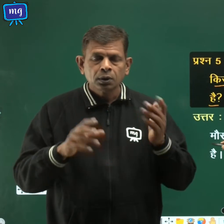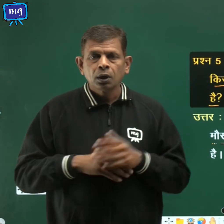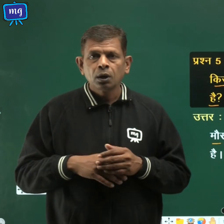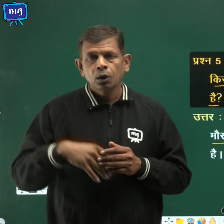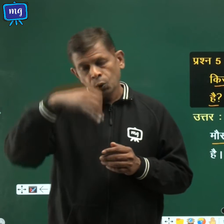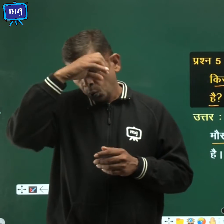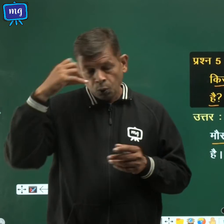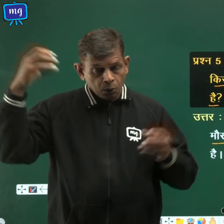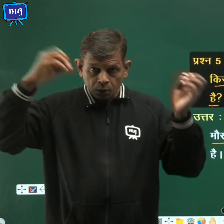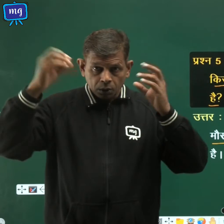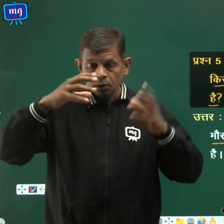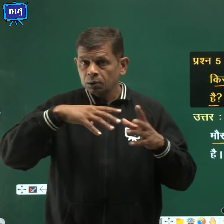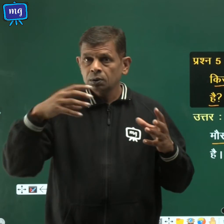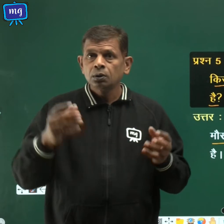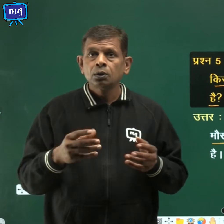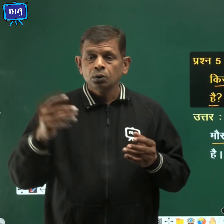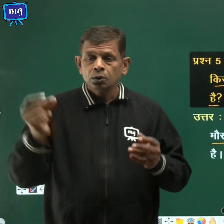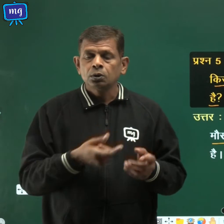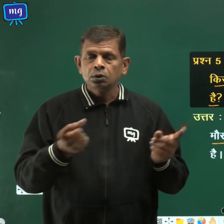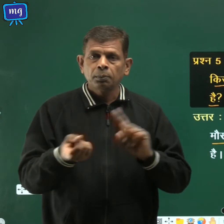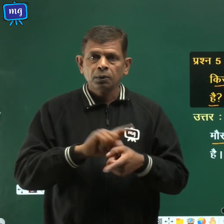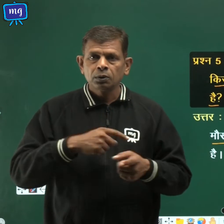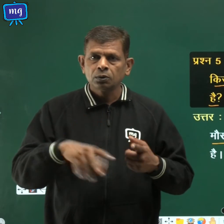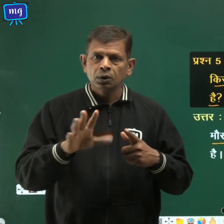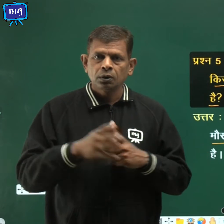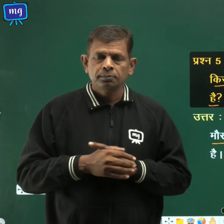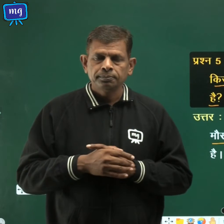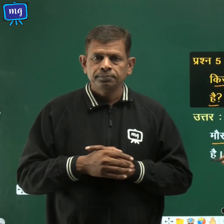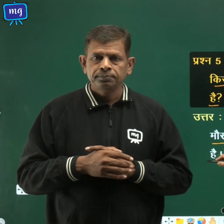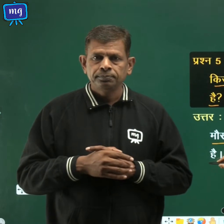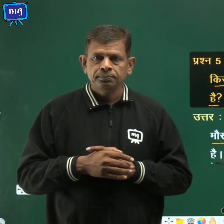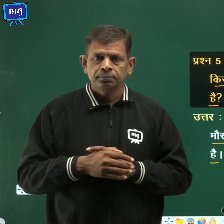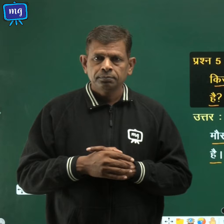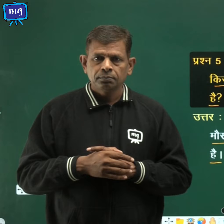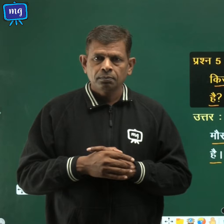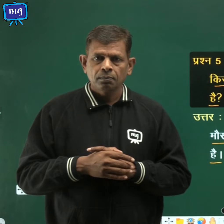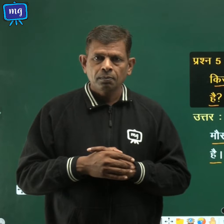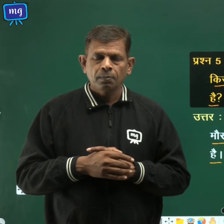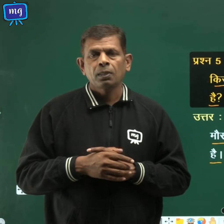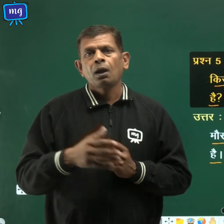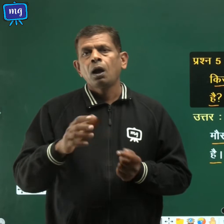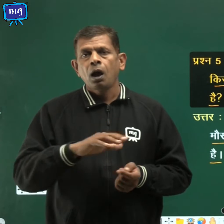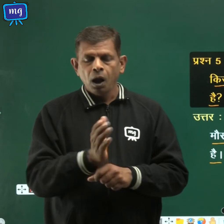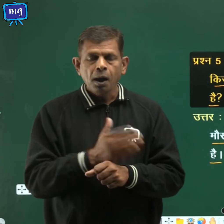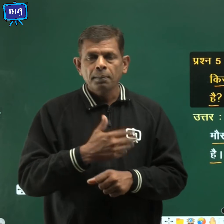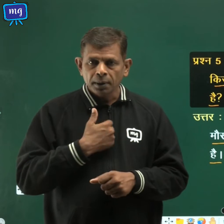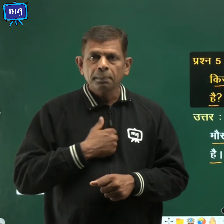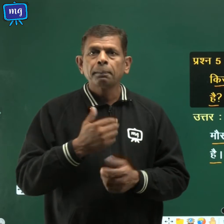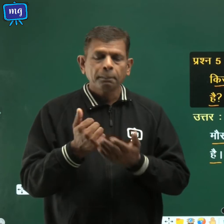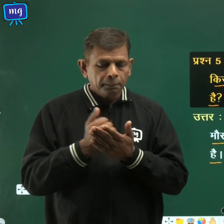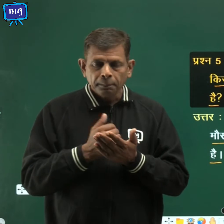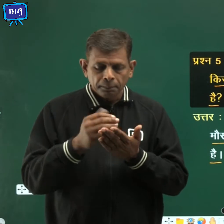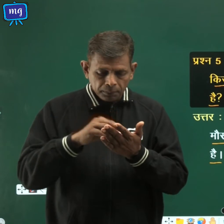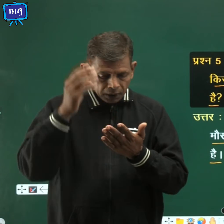मौसम में तेजी से परिवर्तन होता है। हमने पढ़ा था ना